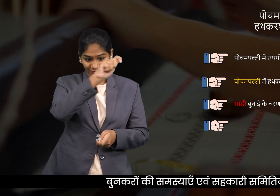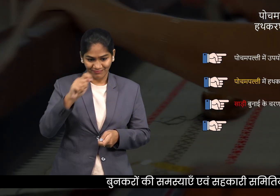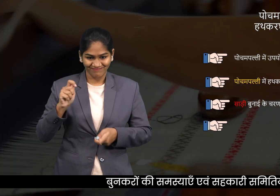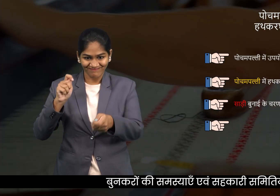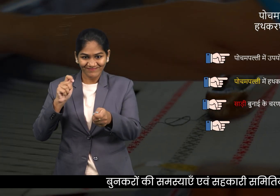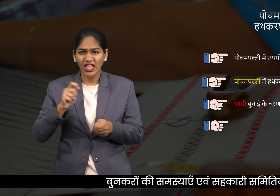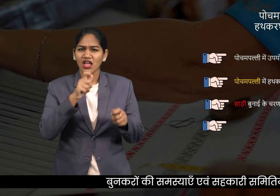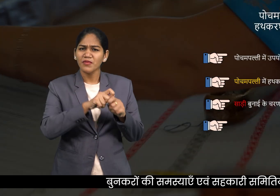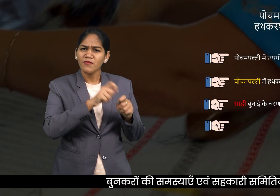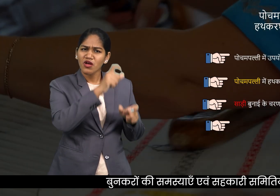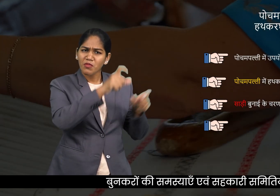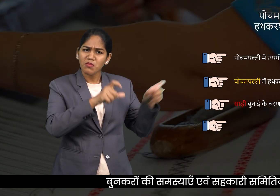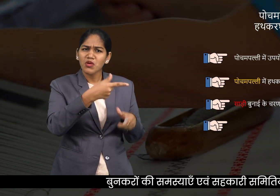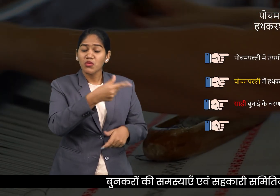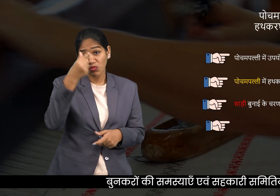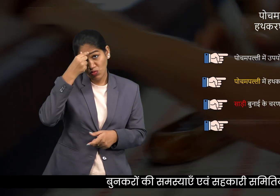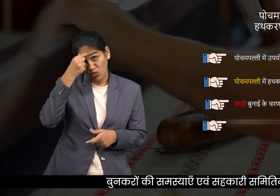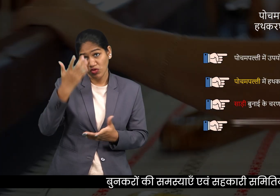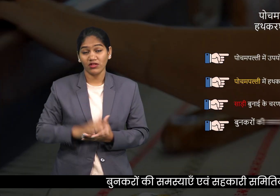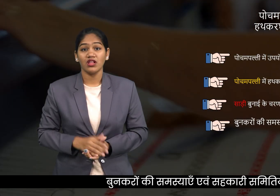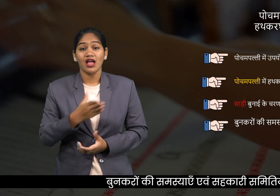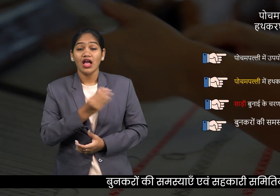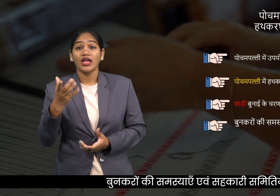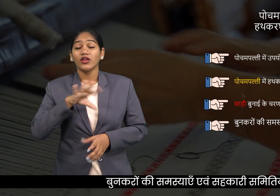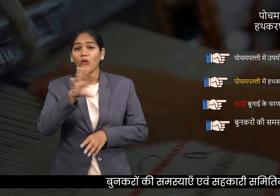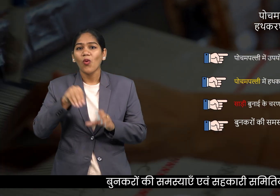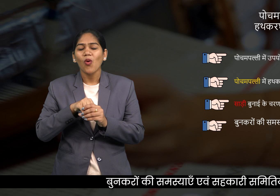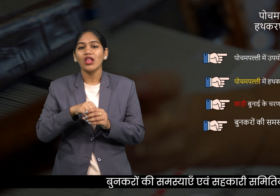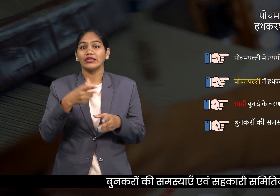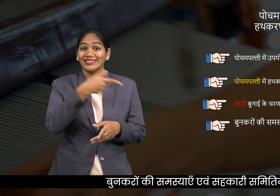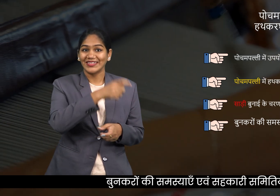बुनकरों की समस्याएं एवं सहकारी समितियां।